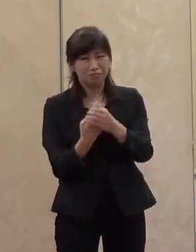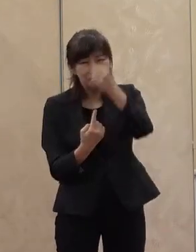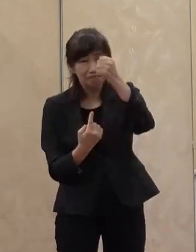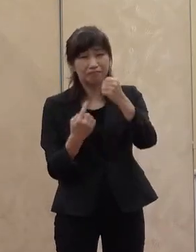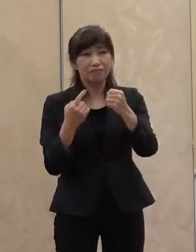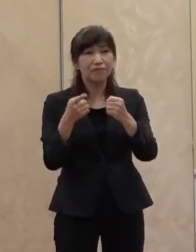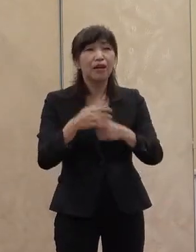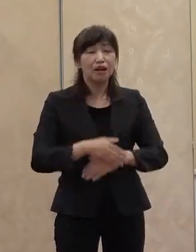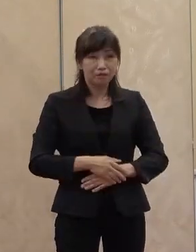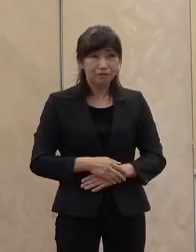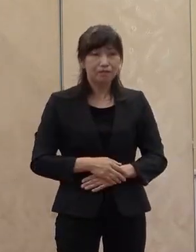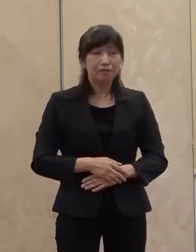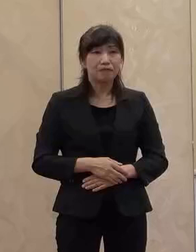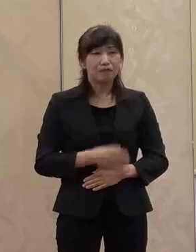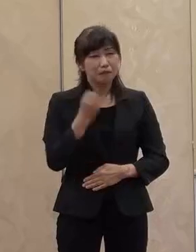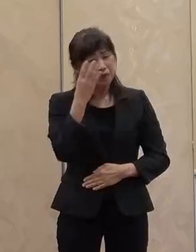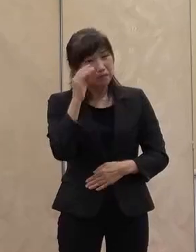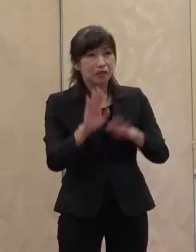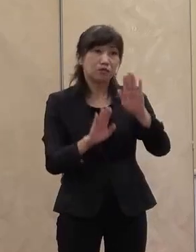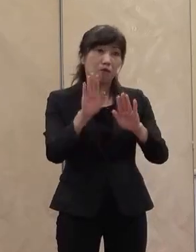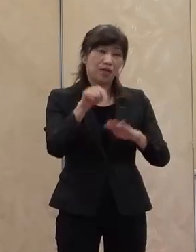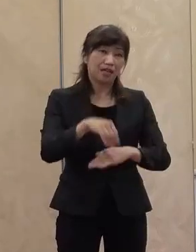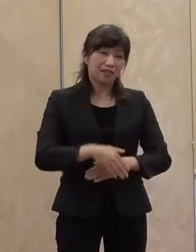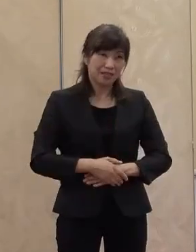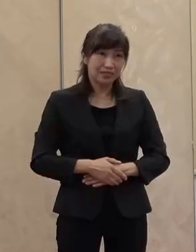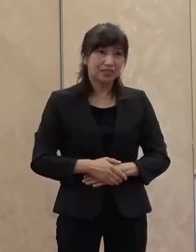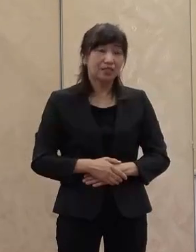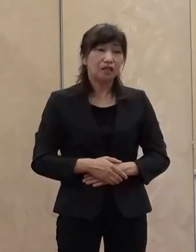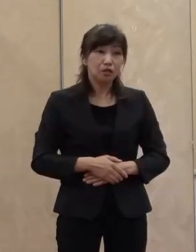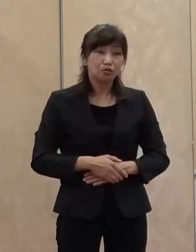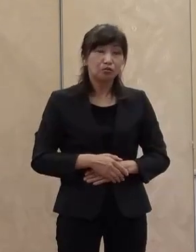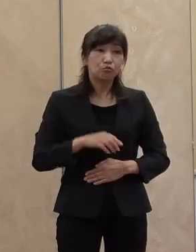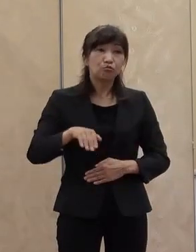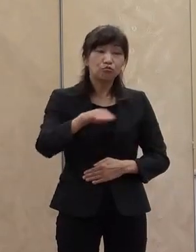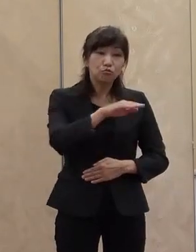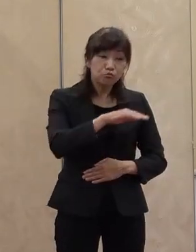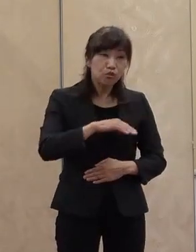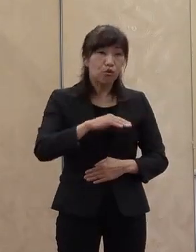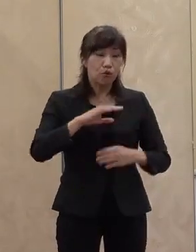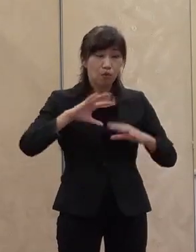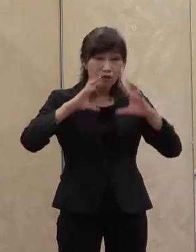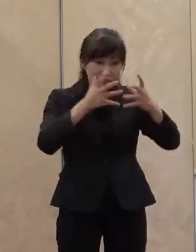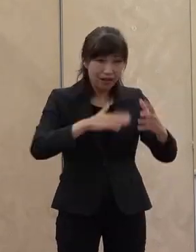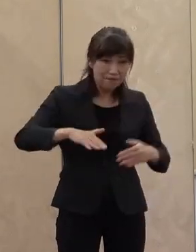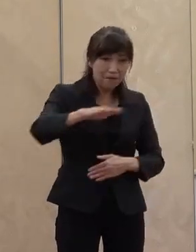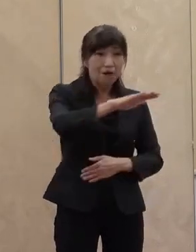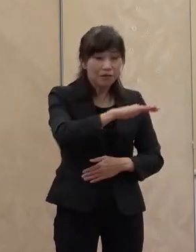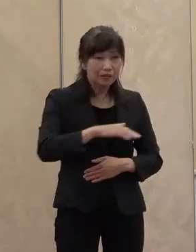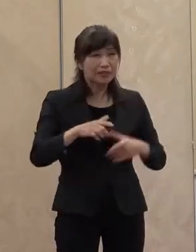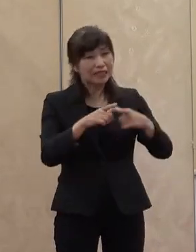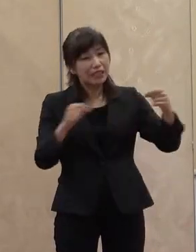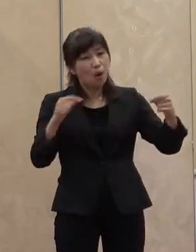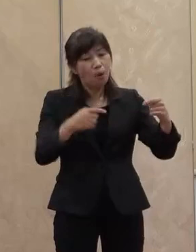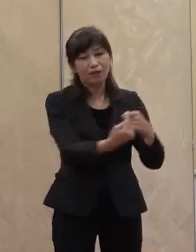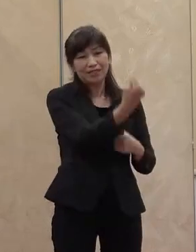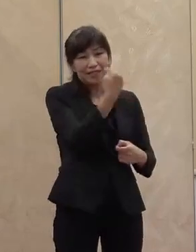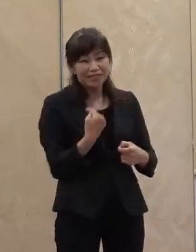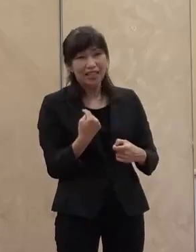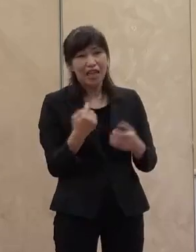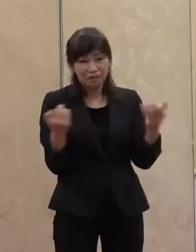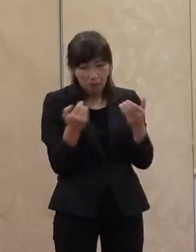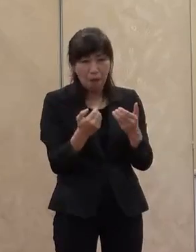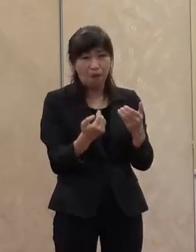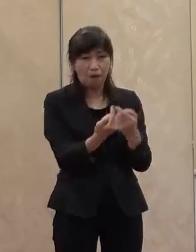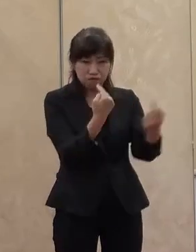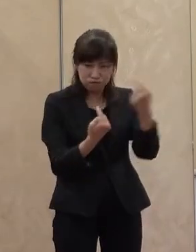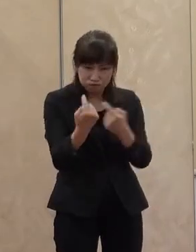な、市場性という市場というか、その参入の意欲っていうのがなかなか湧かないと僕は思うんです。国